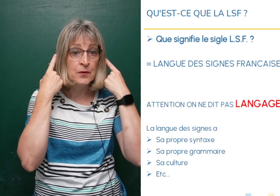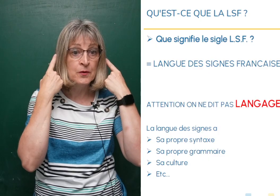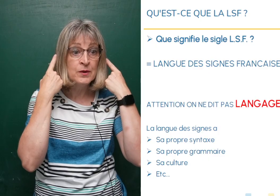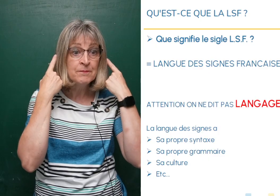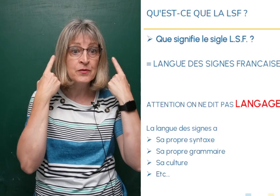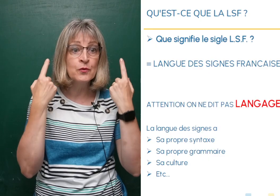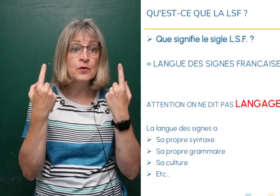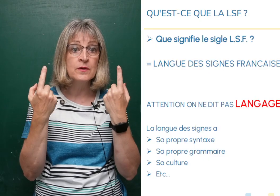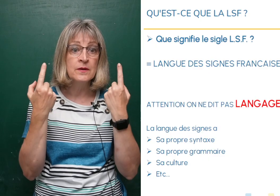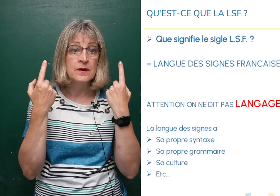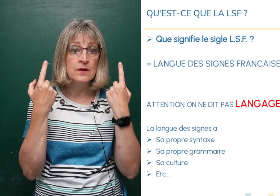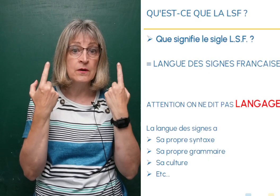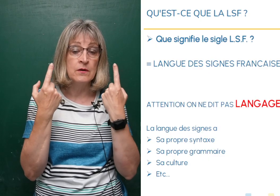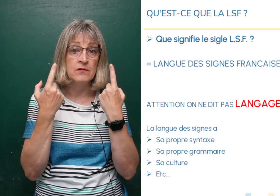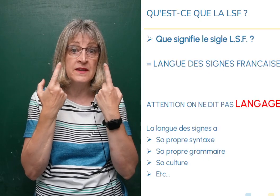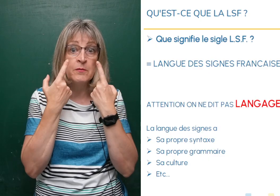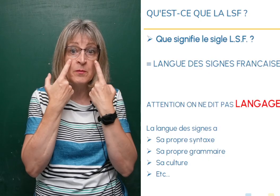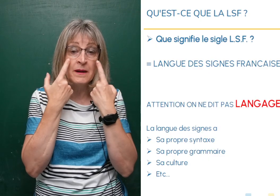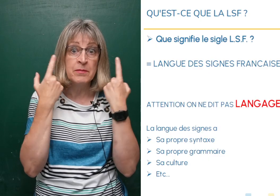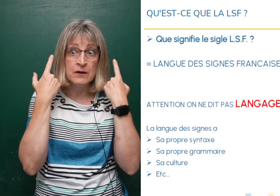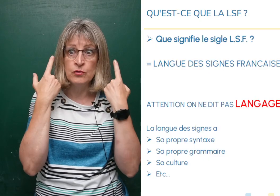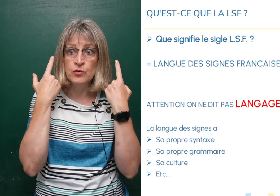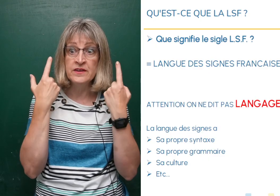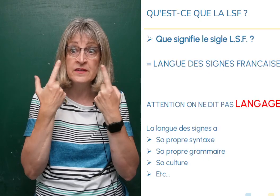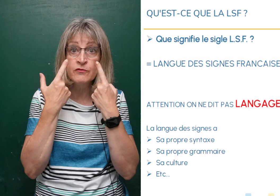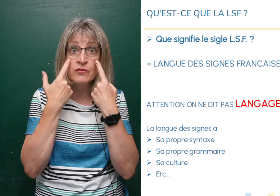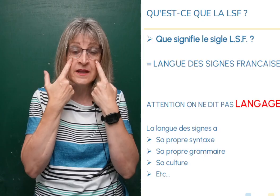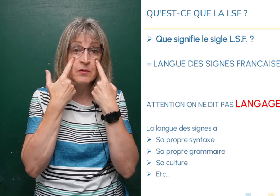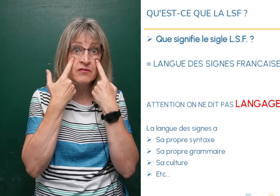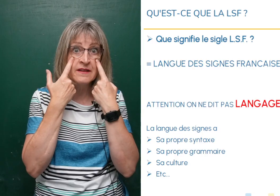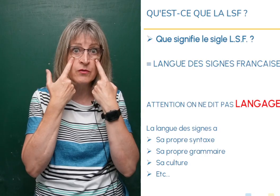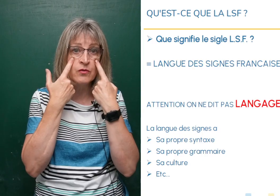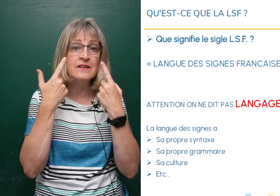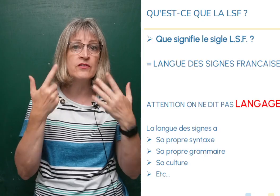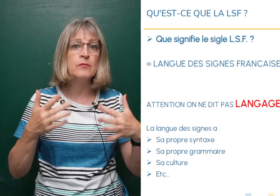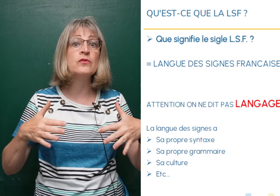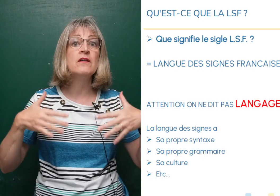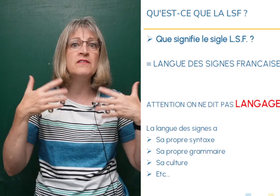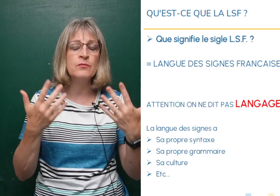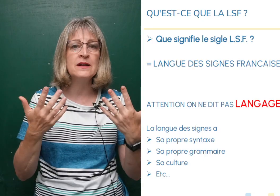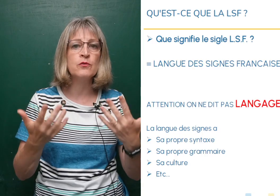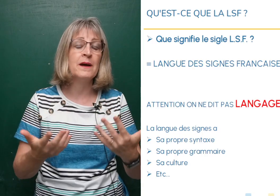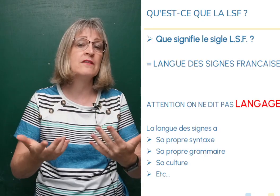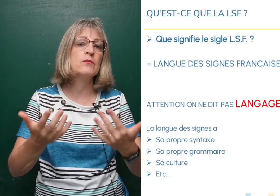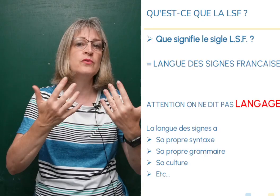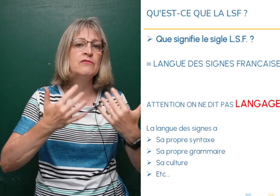l'ouïe. Donc finalement pas par l'auditif. Donc finalement en fait on est dans un monde visuel. Donc par exemple au niveau des